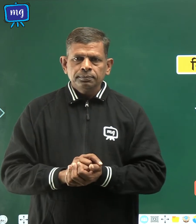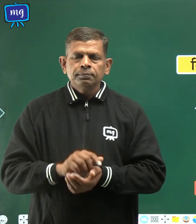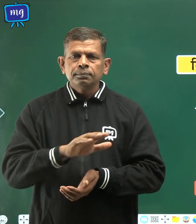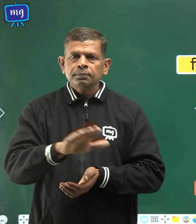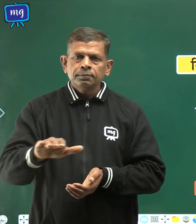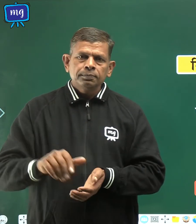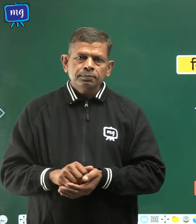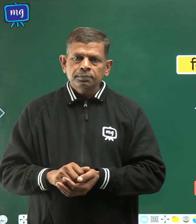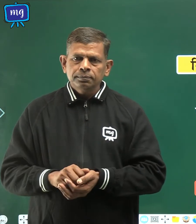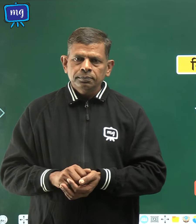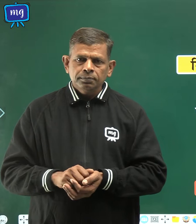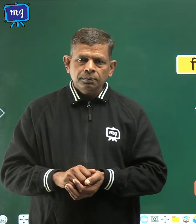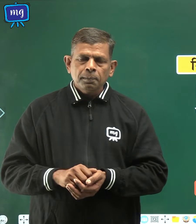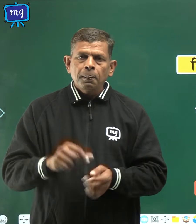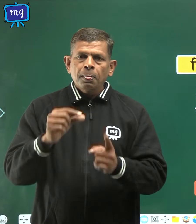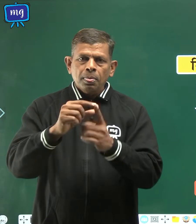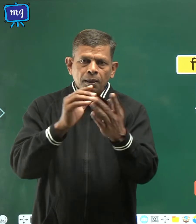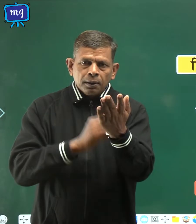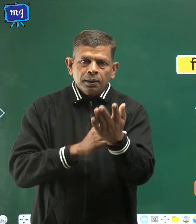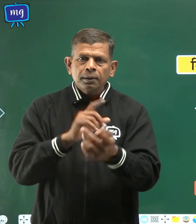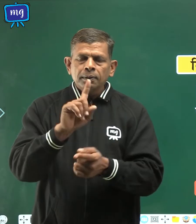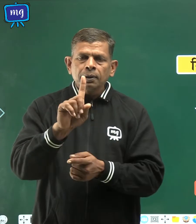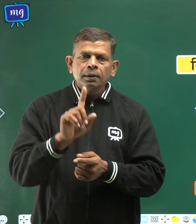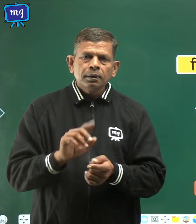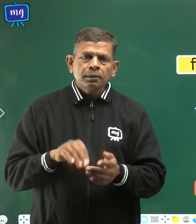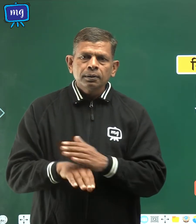बच्चों, भाग 1 में